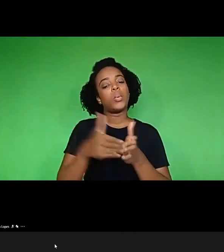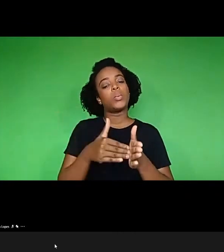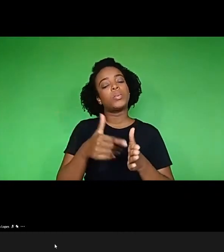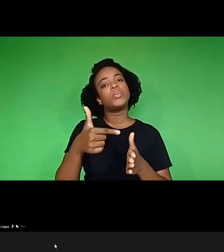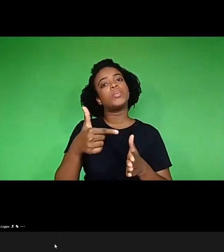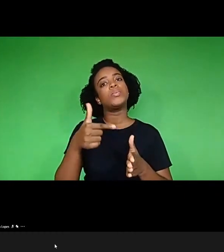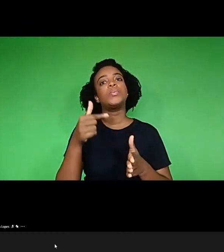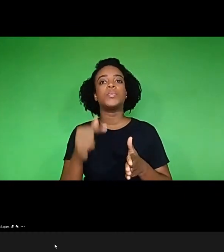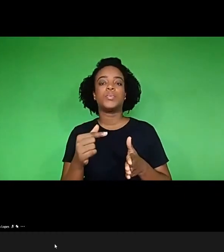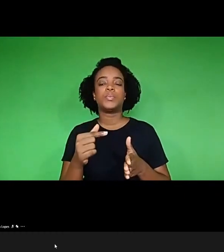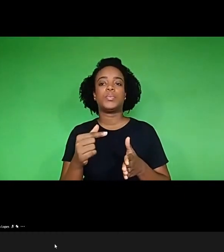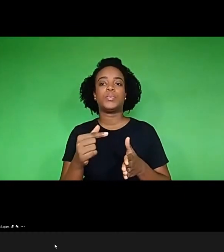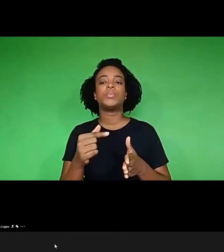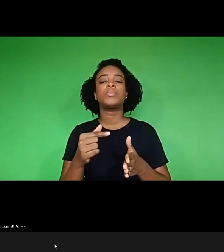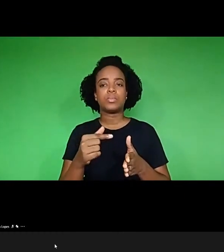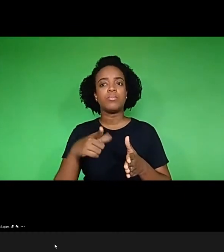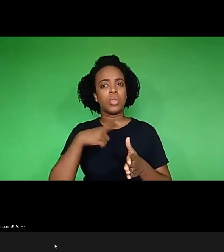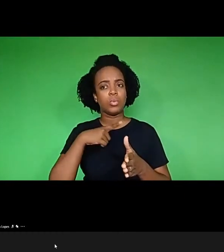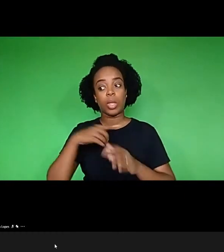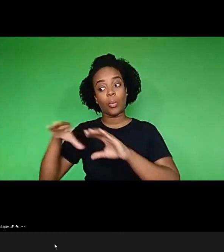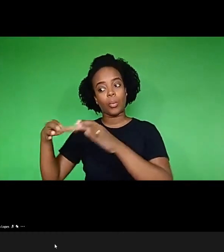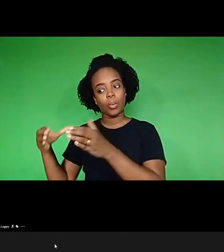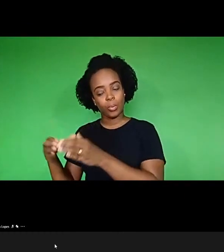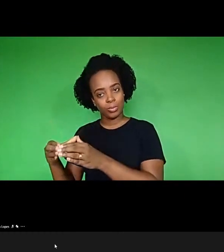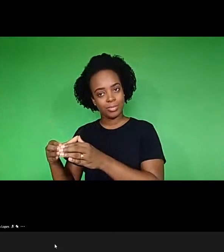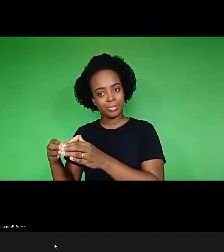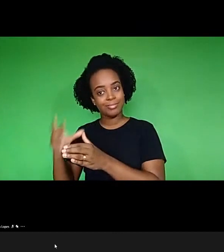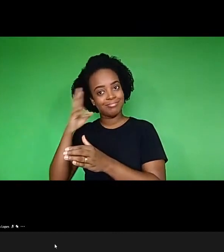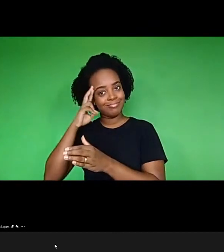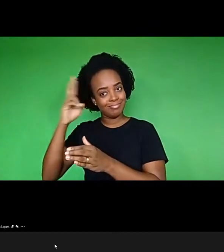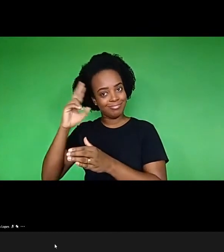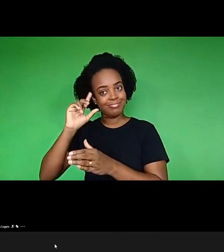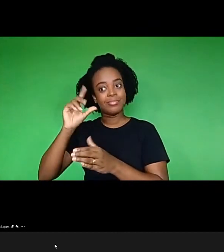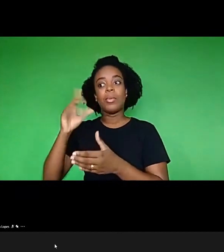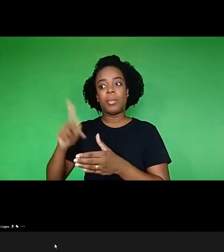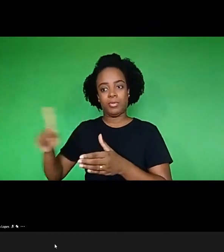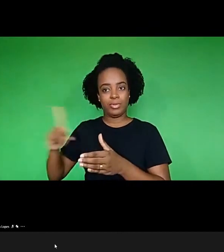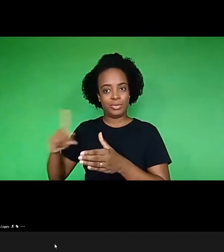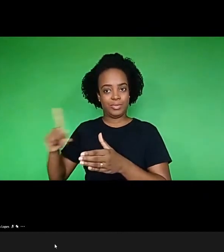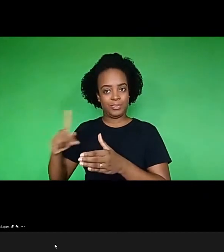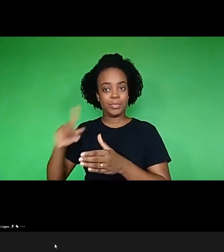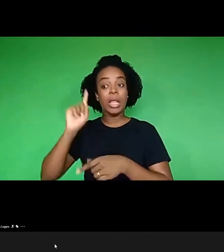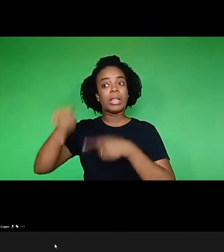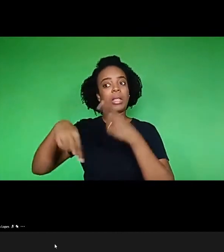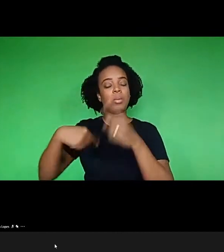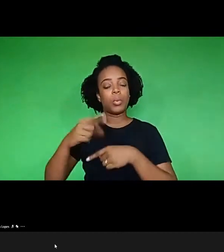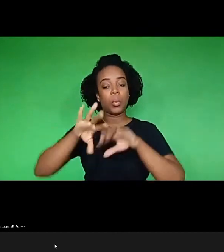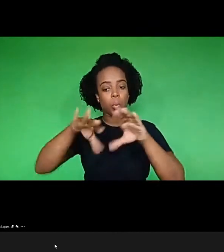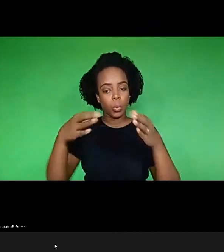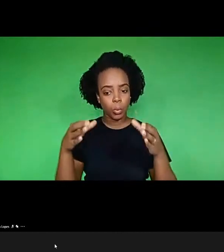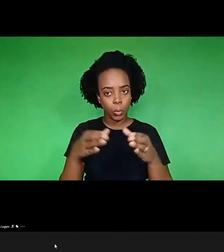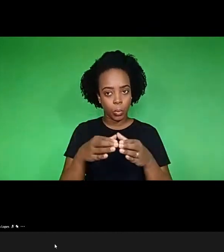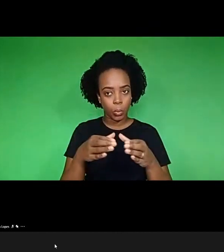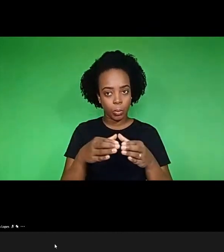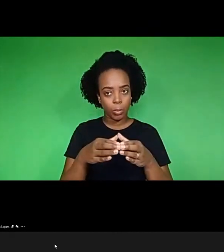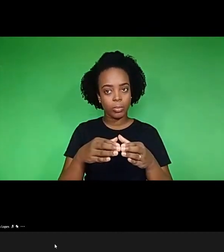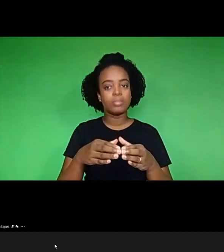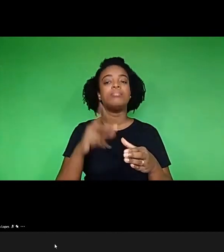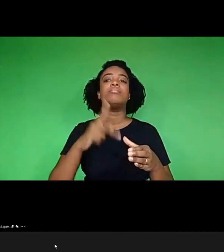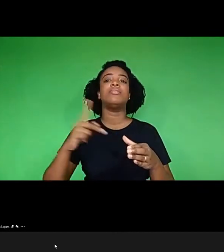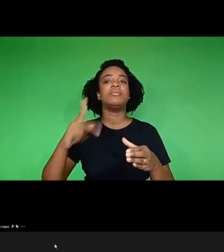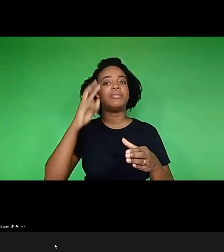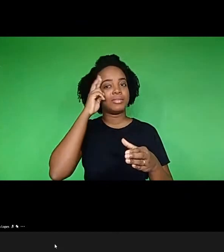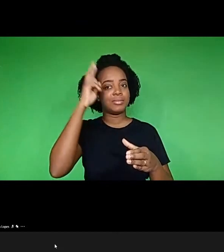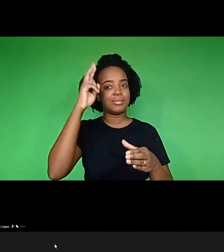grupo de professores passando alguns momentos com vocês de forma online. E, além desses momentos de forma